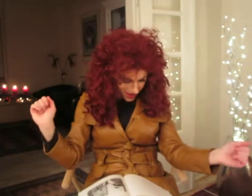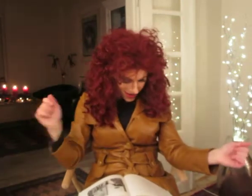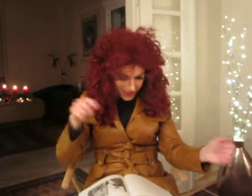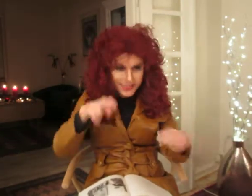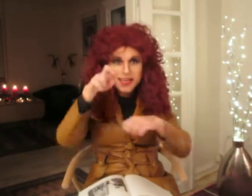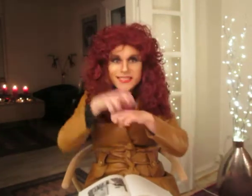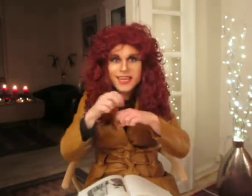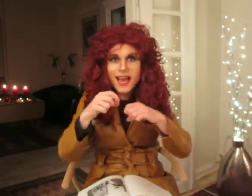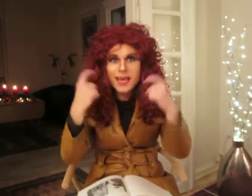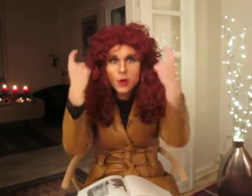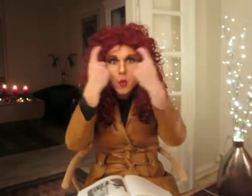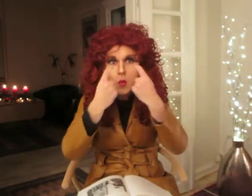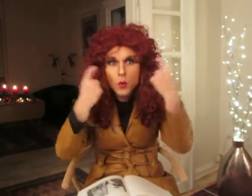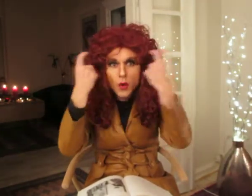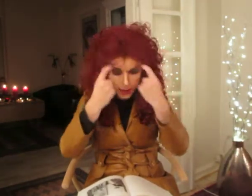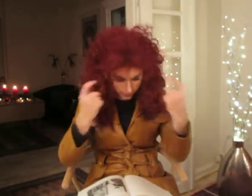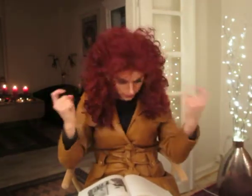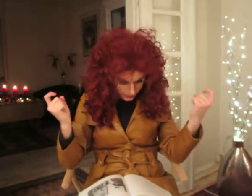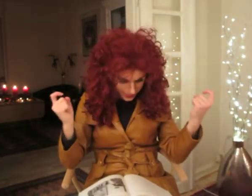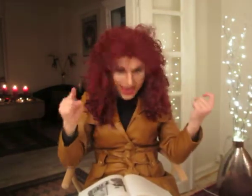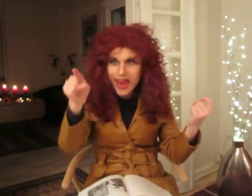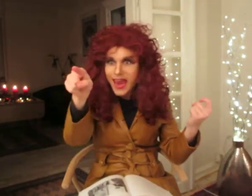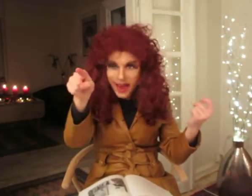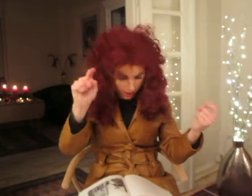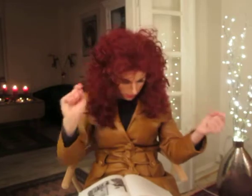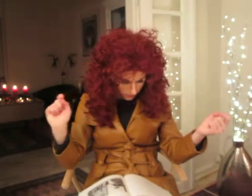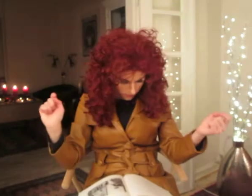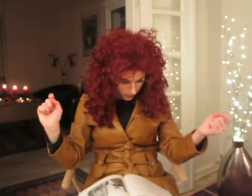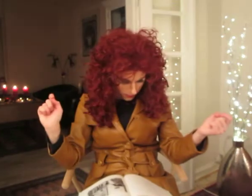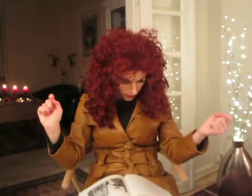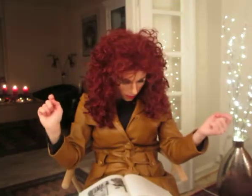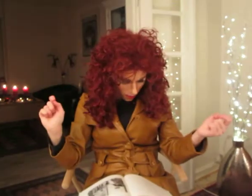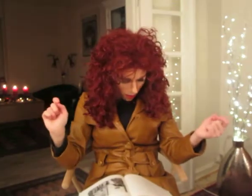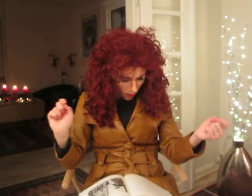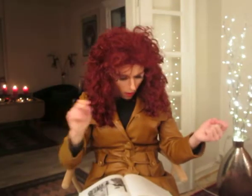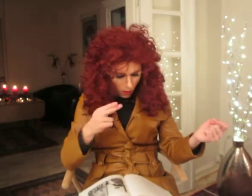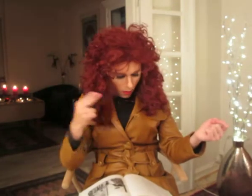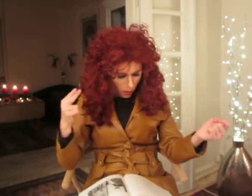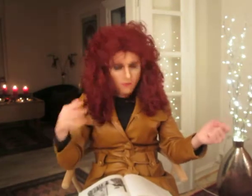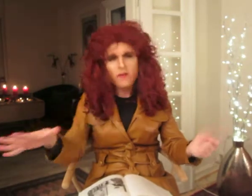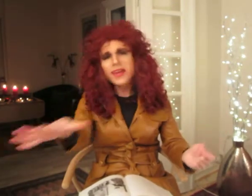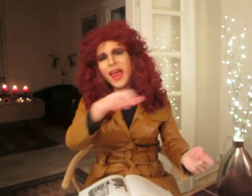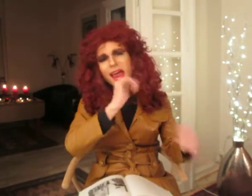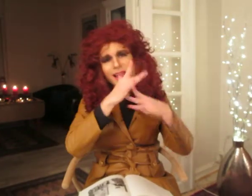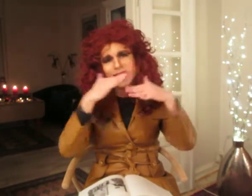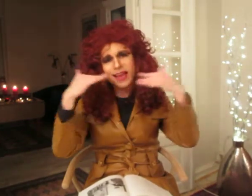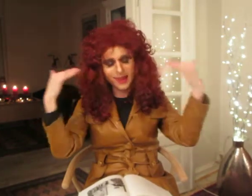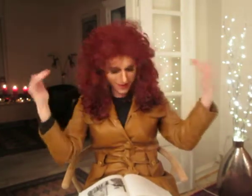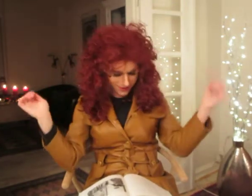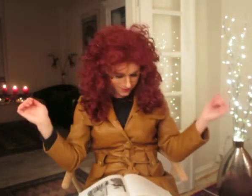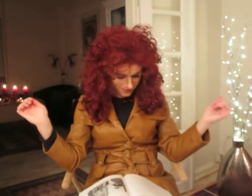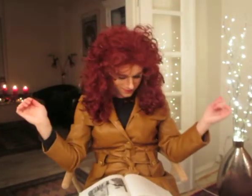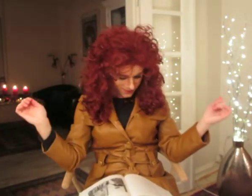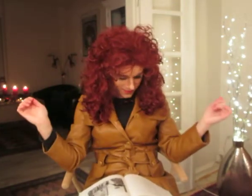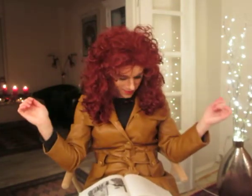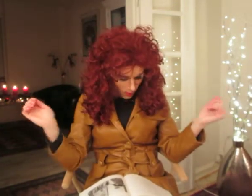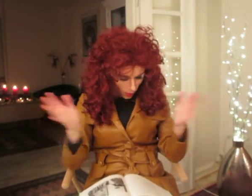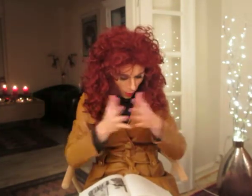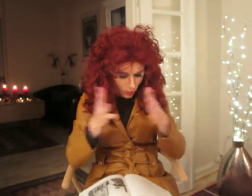Der gi'r en ule! Her! Åh! Hvor vi alle glade! Og